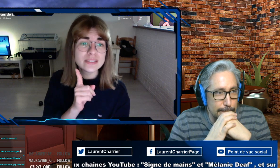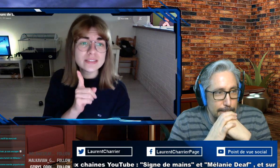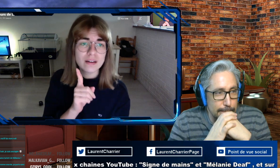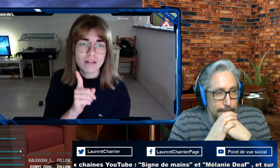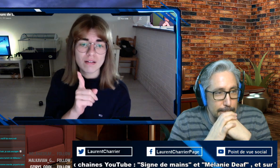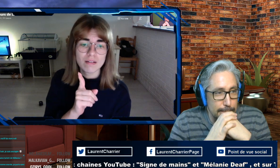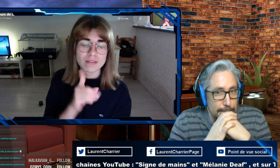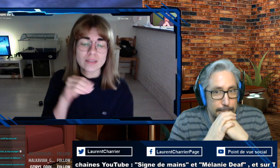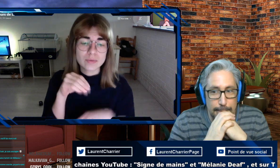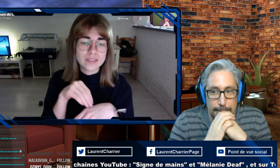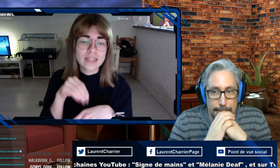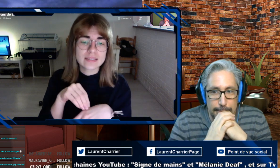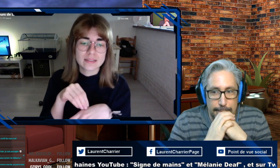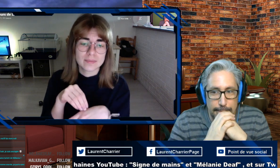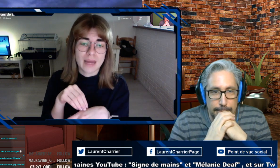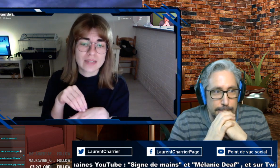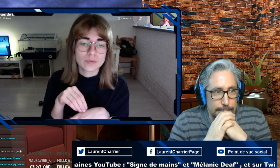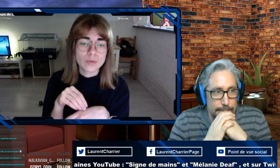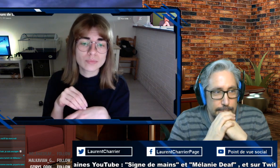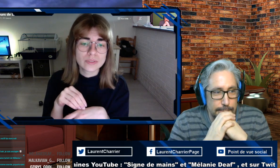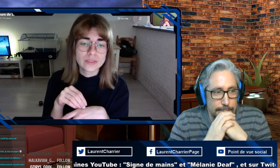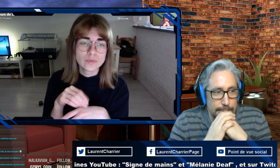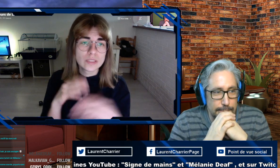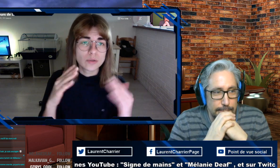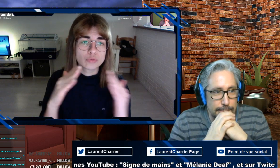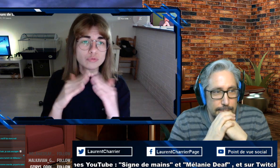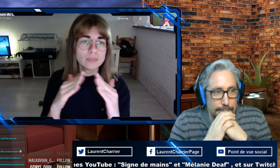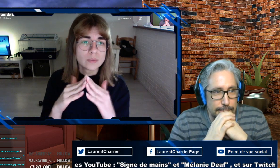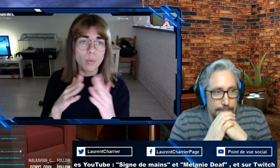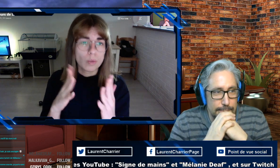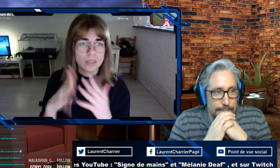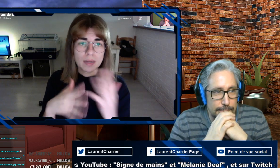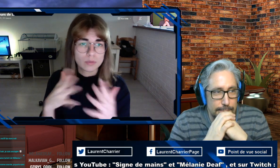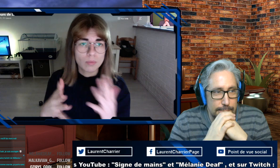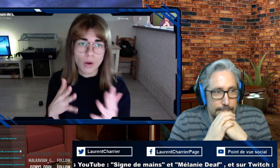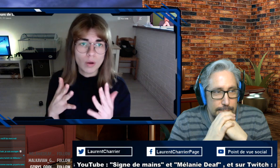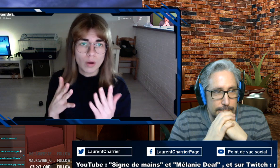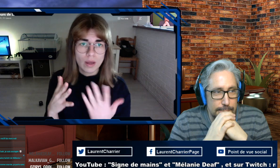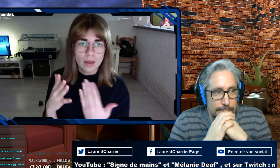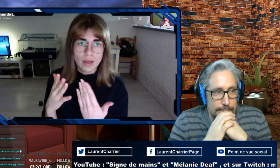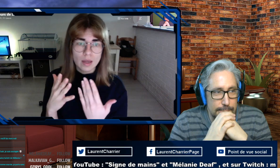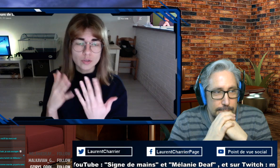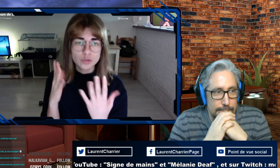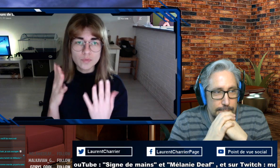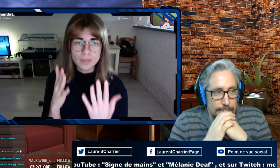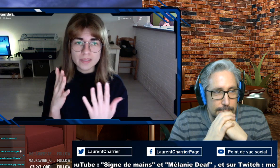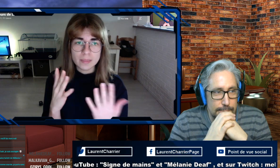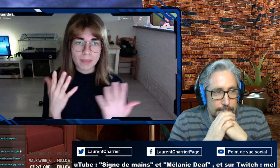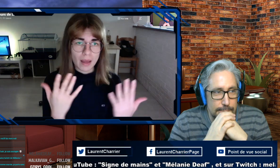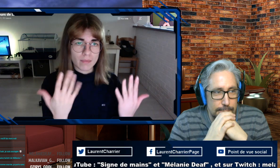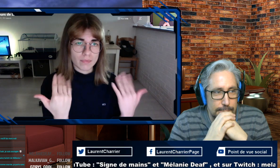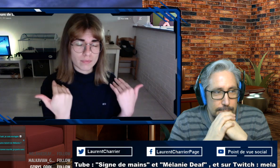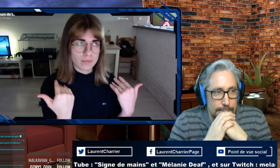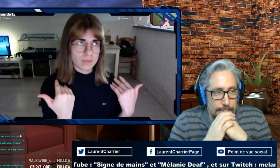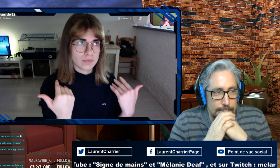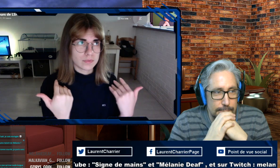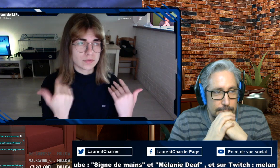Et aussi, des conseils, par exemple, si vous êtes dans une maison, un appartement, ne vous mettez